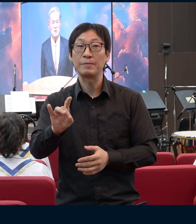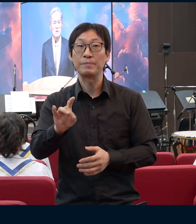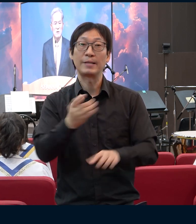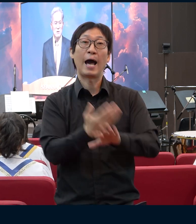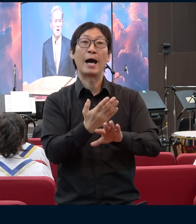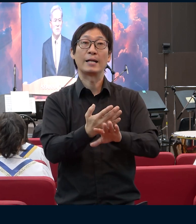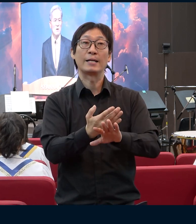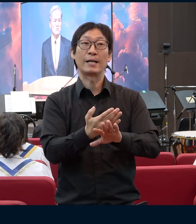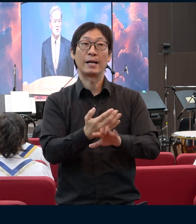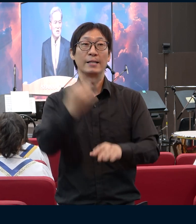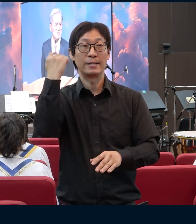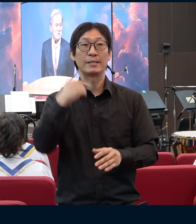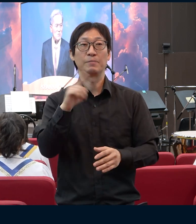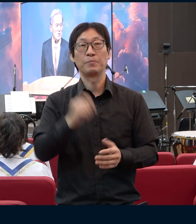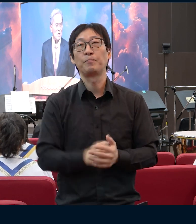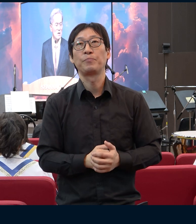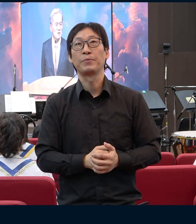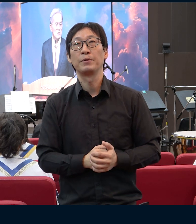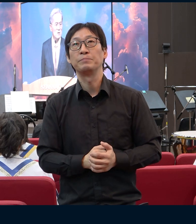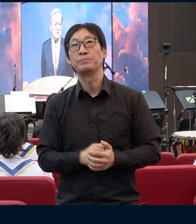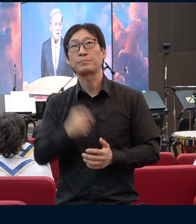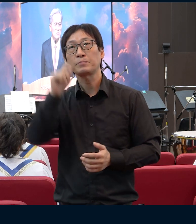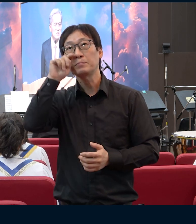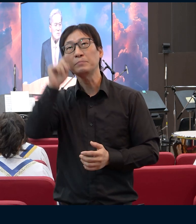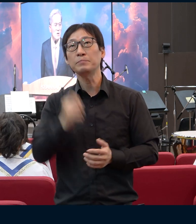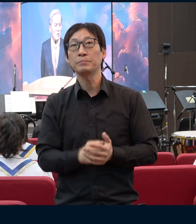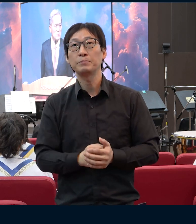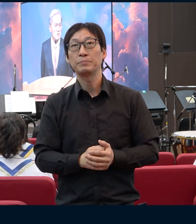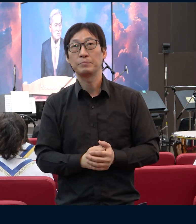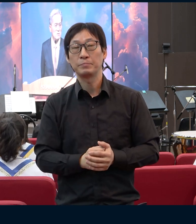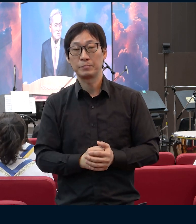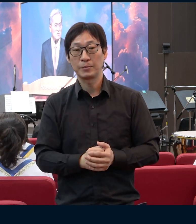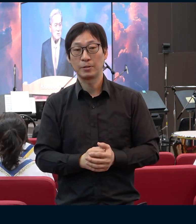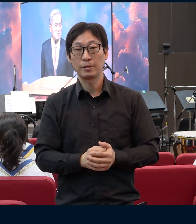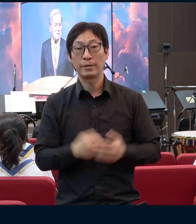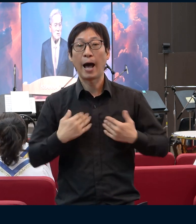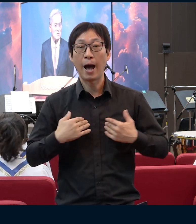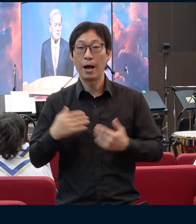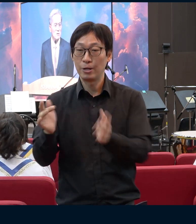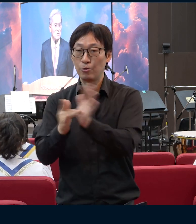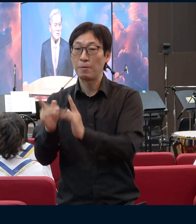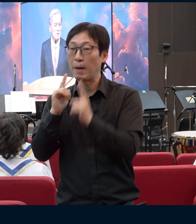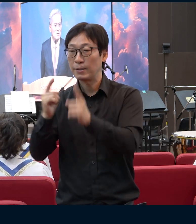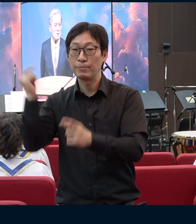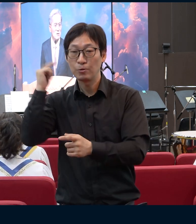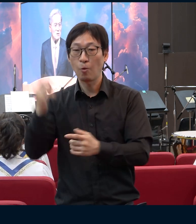사람은요, 그 다음에 문제가 있어요. 뭐냐? 삶이 재미가 없어요.